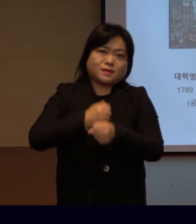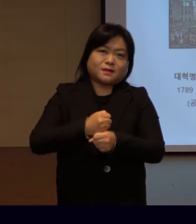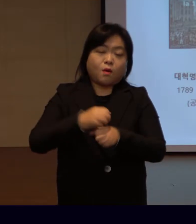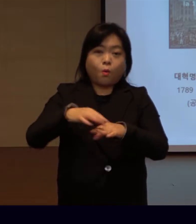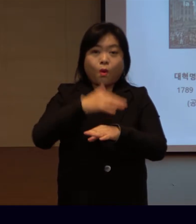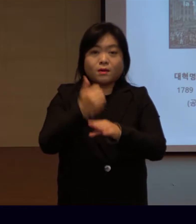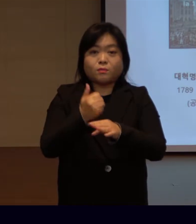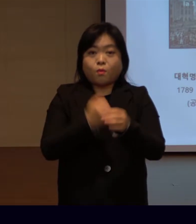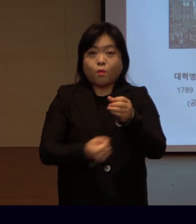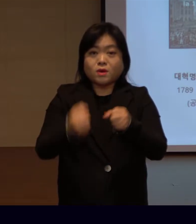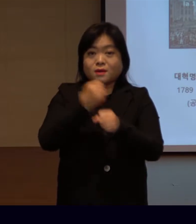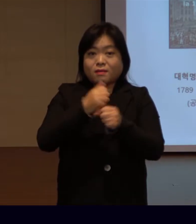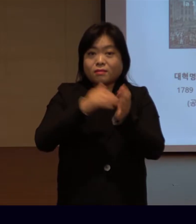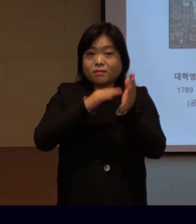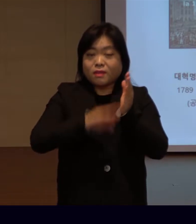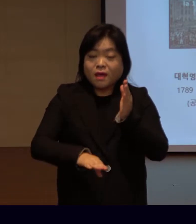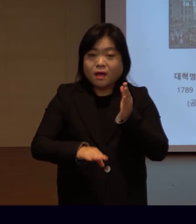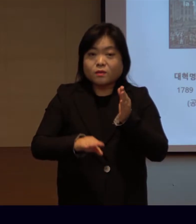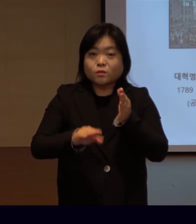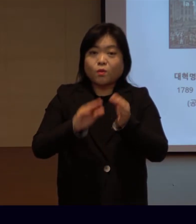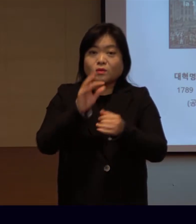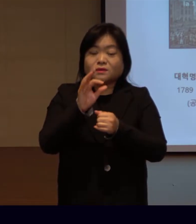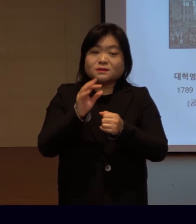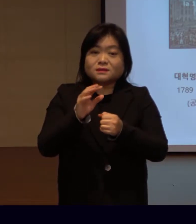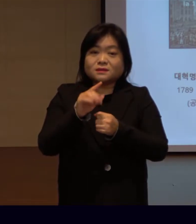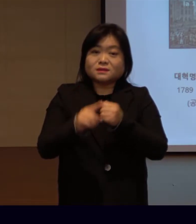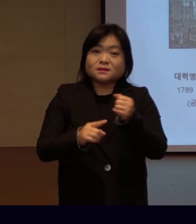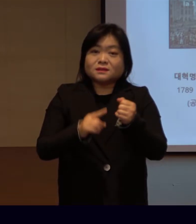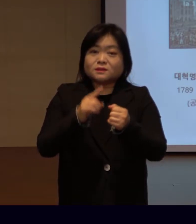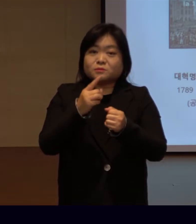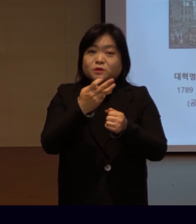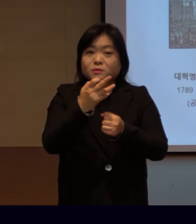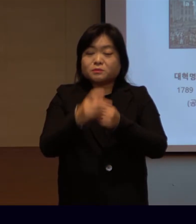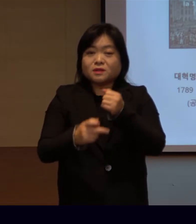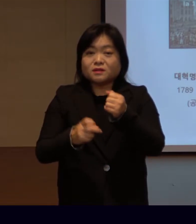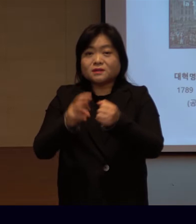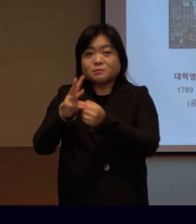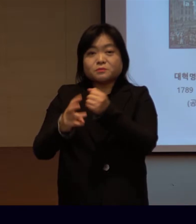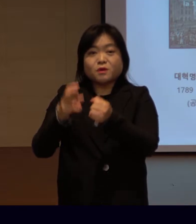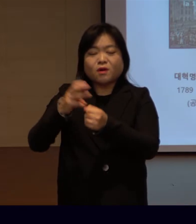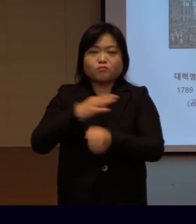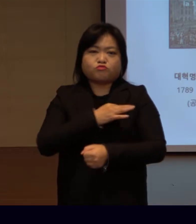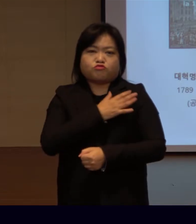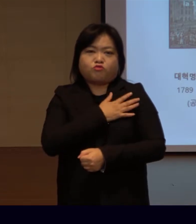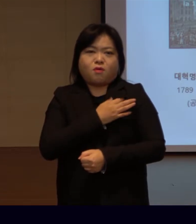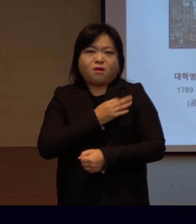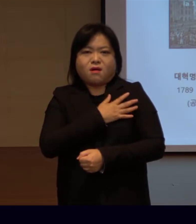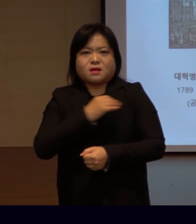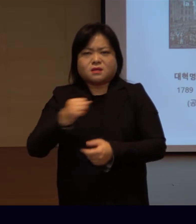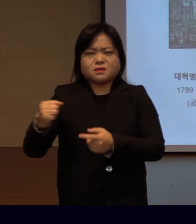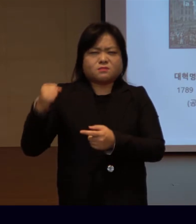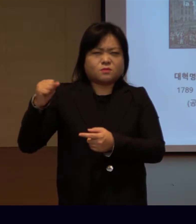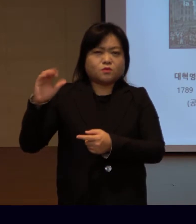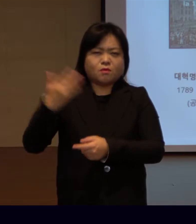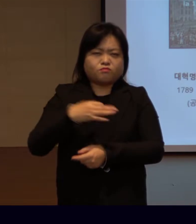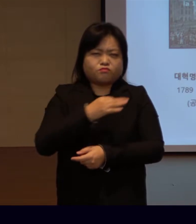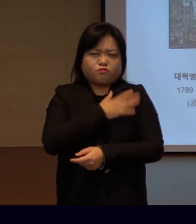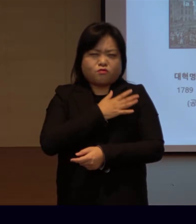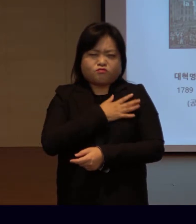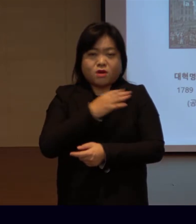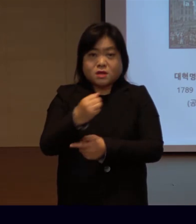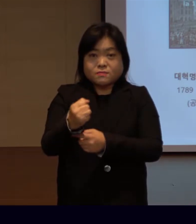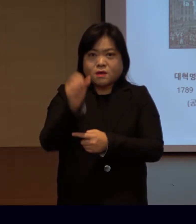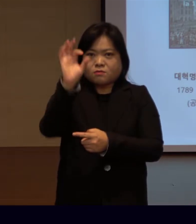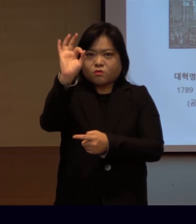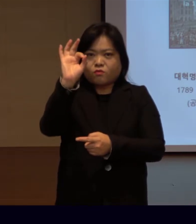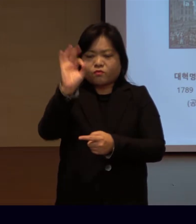왕조가 복귀했는데 또 십몇 년, 14년부터 30년에 부르주아들이 이제 그동안 힘이 커진 거예요. 돈이죠. 그